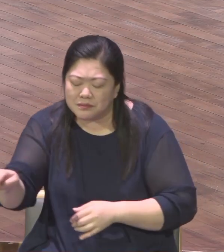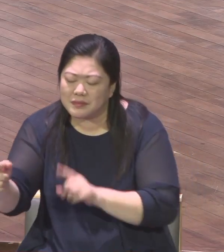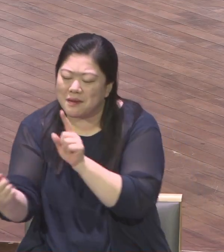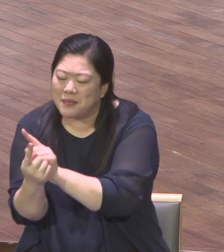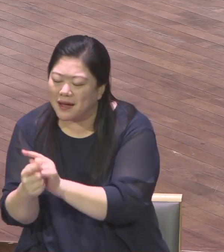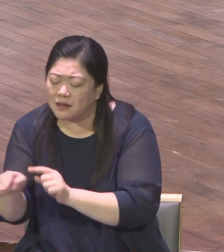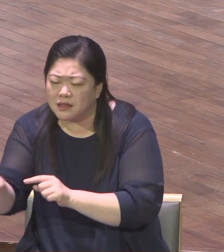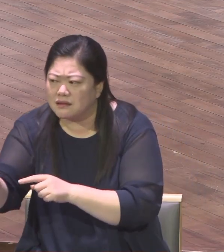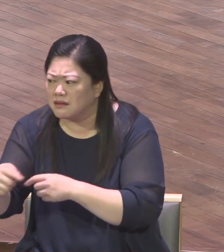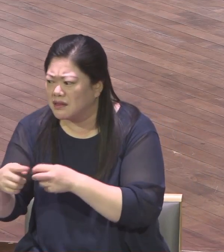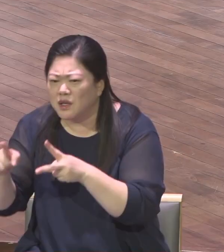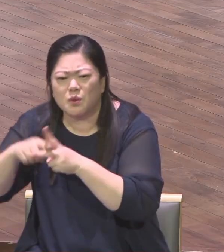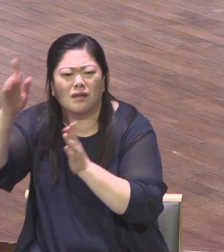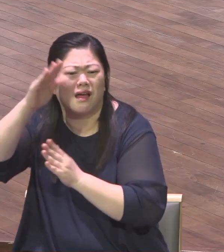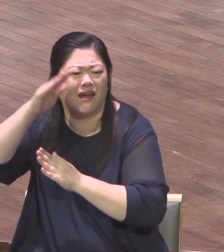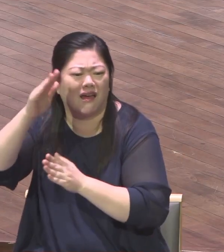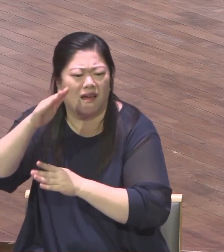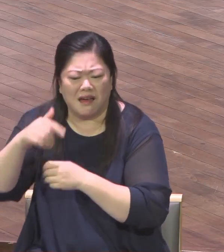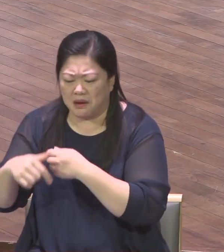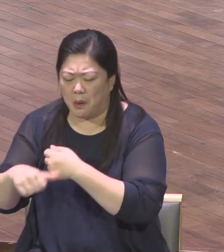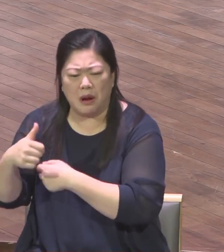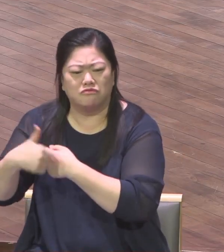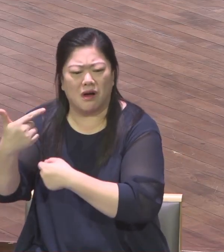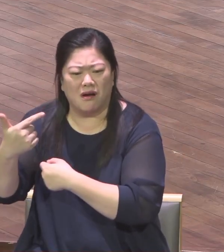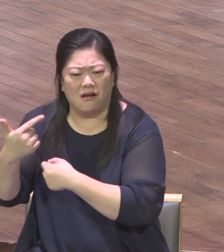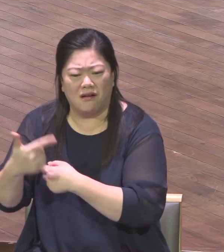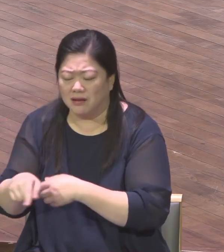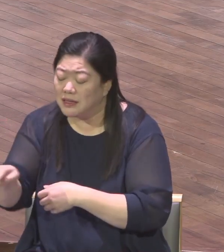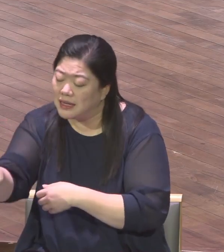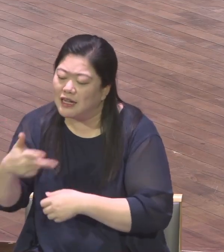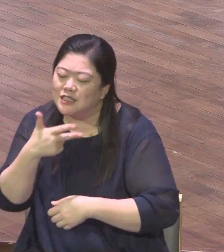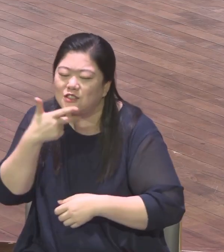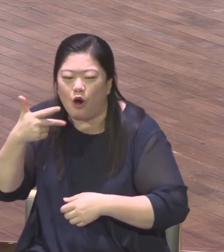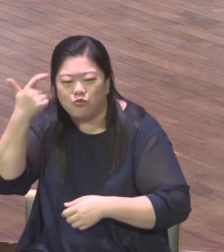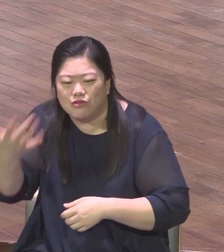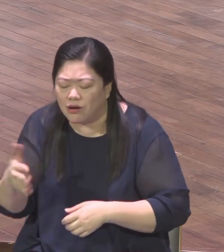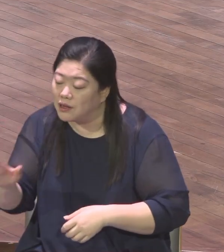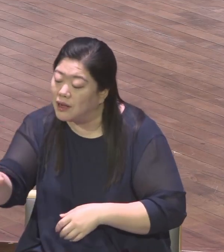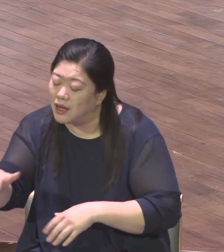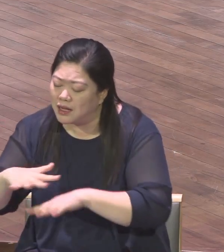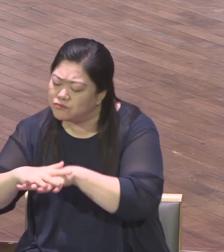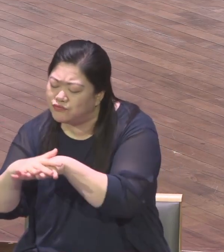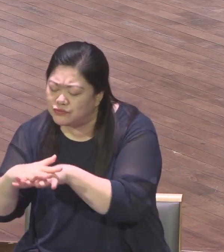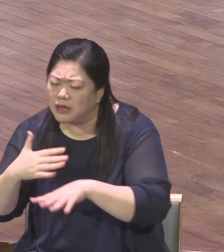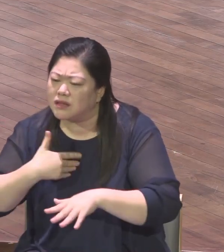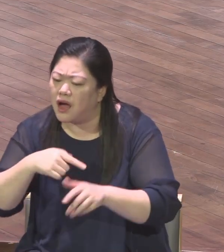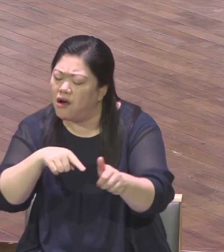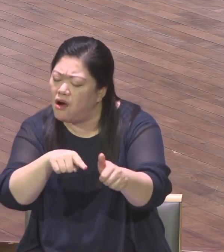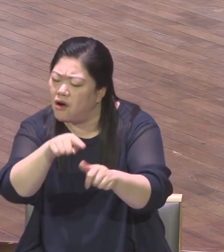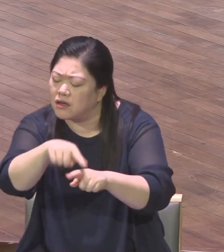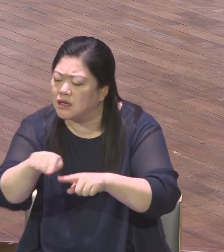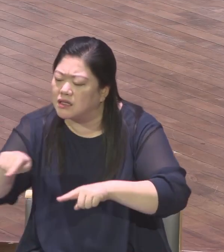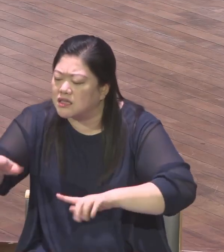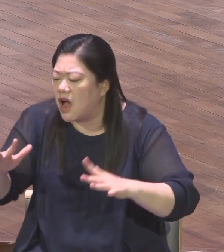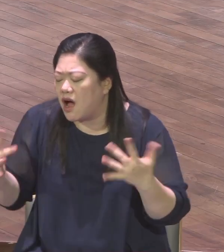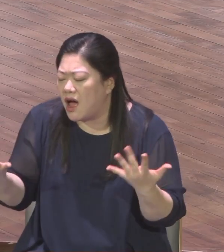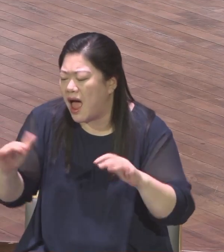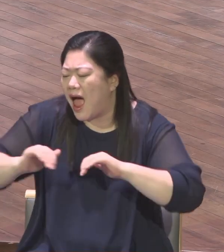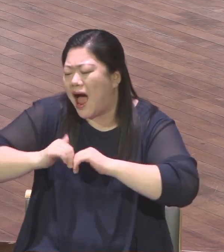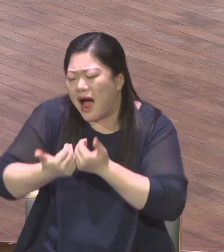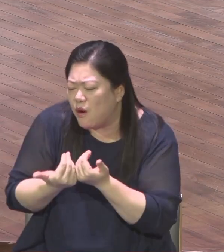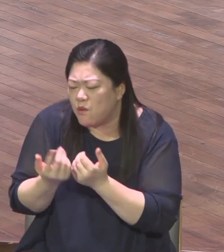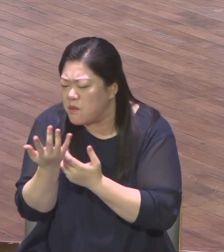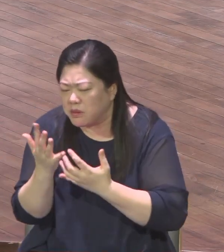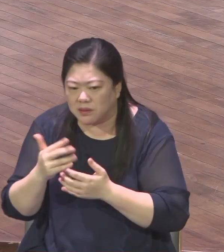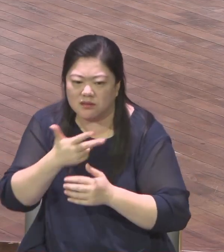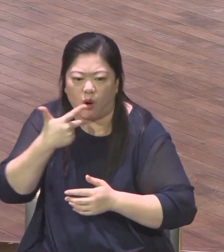불러서 답을 주라고 말한다라는 우스갯소리가 있죠. 옛날에는 영어를